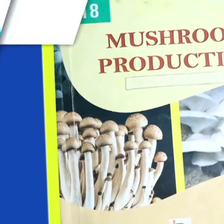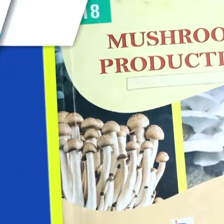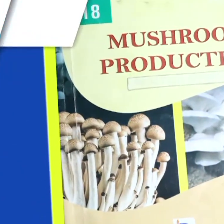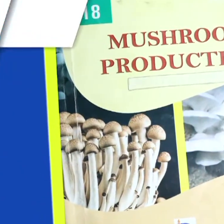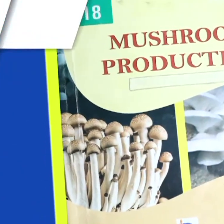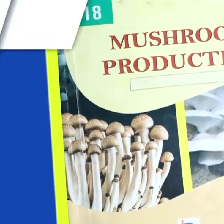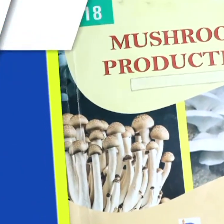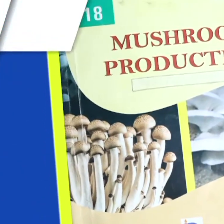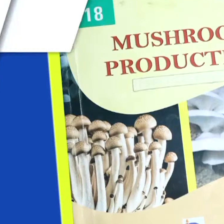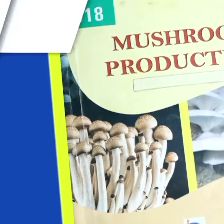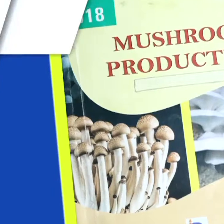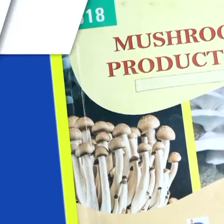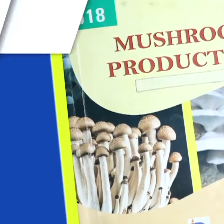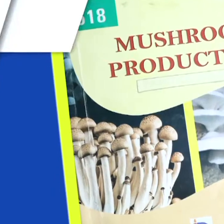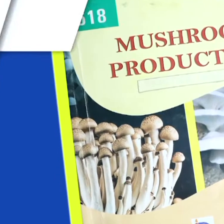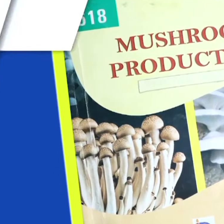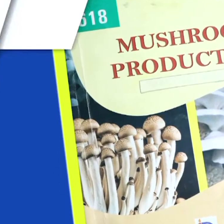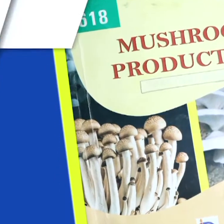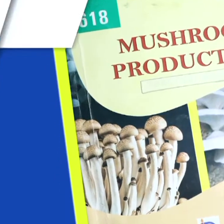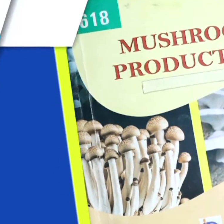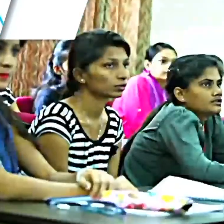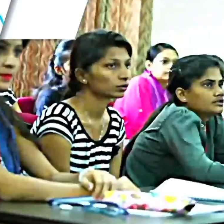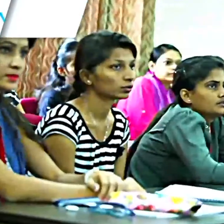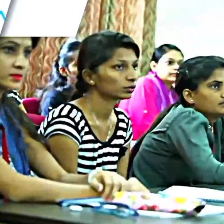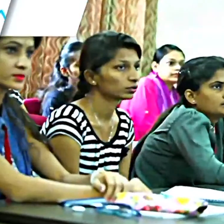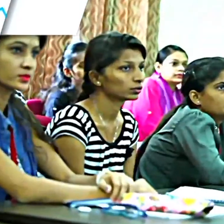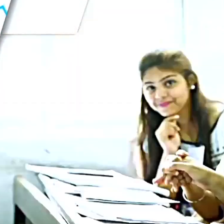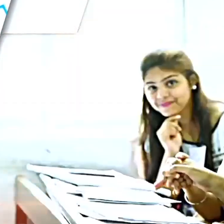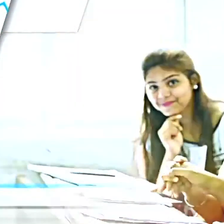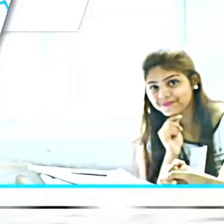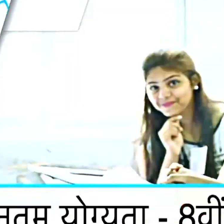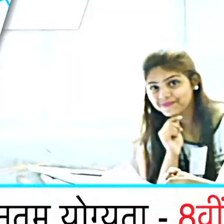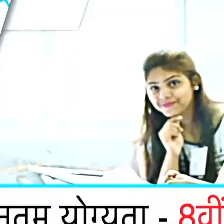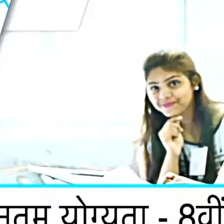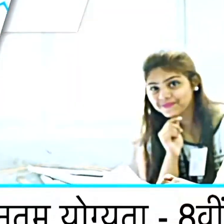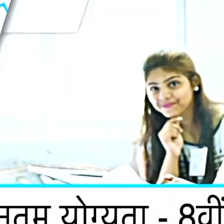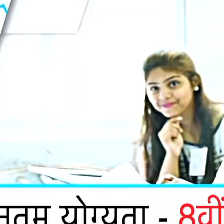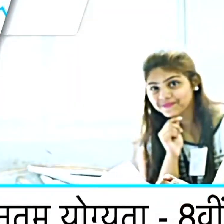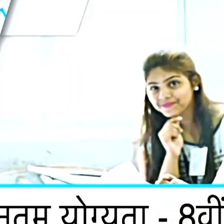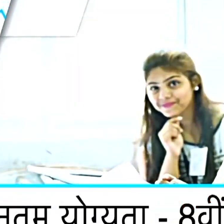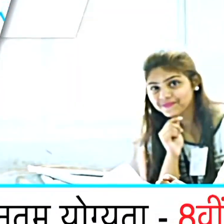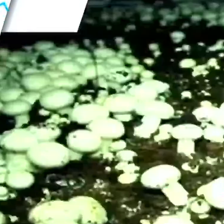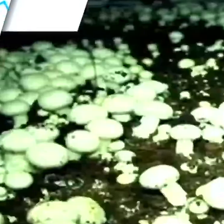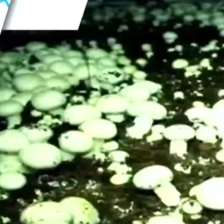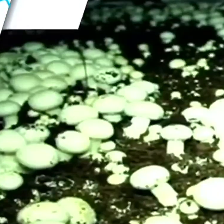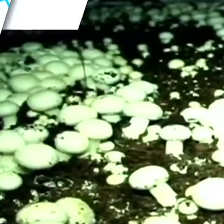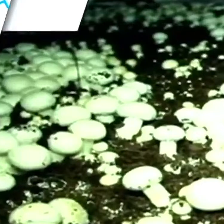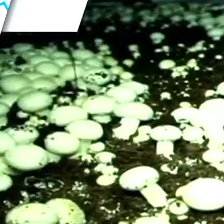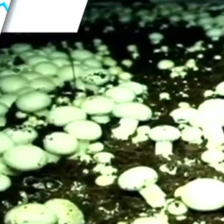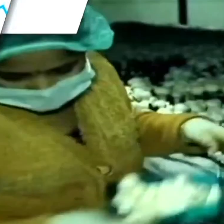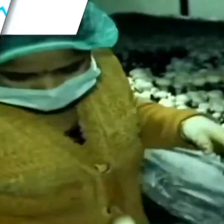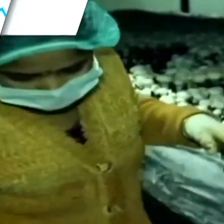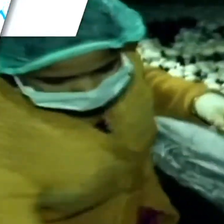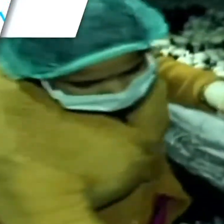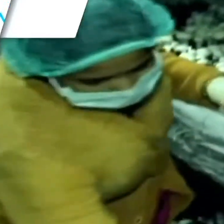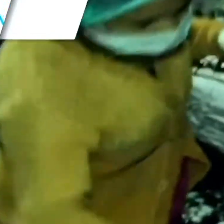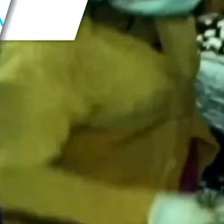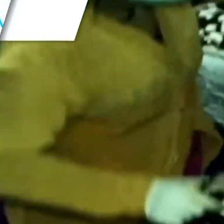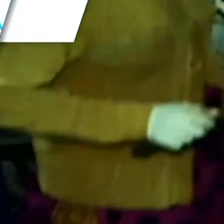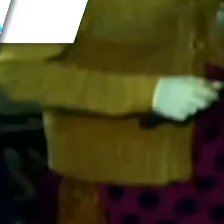6 माह है और प्रवेश लेने के लिए न्यूनतम योग्यता 8वीं पास। इस कोर्स के दौरान शिक्षार्थियों को मशरूम